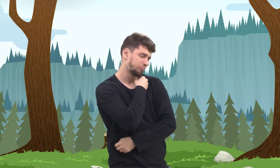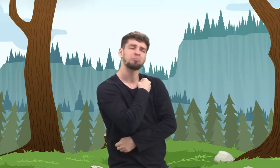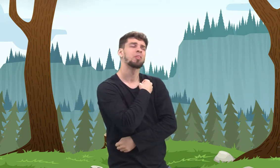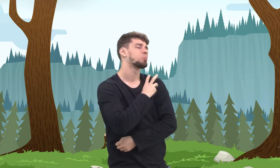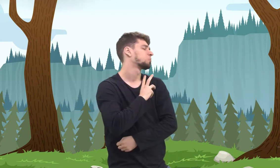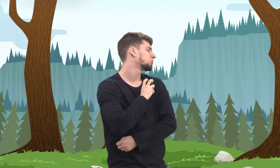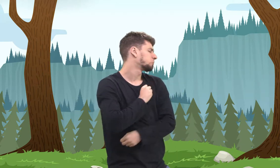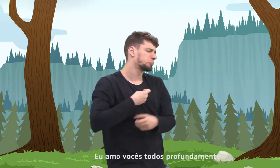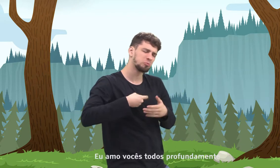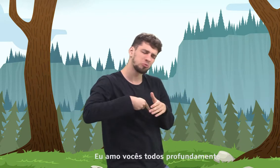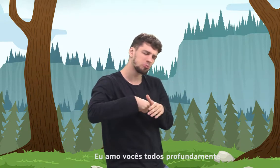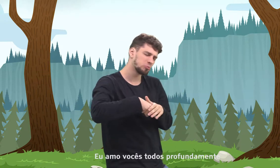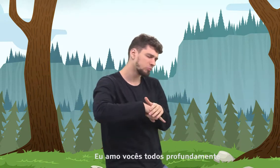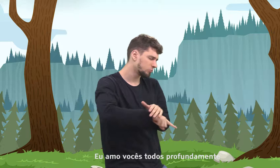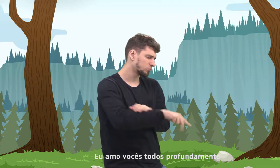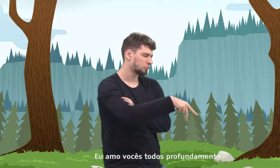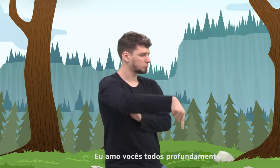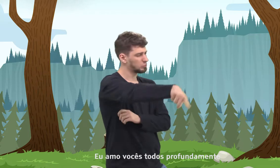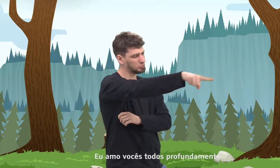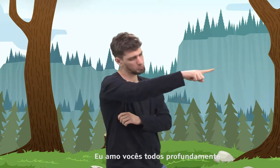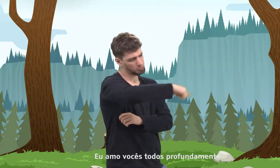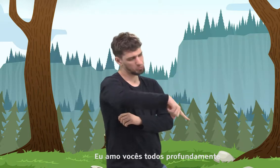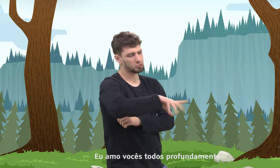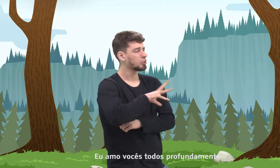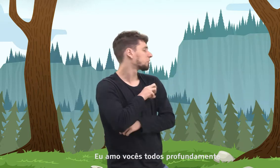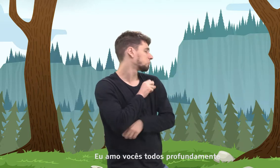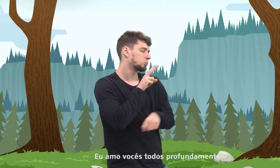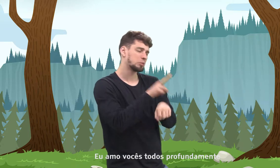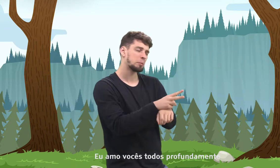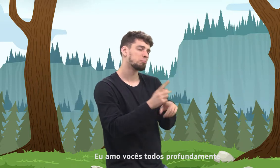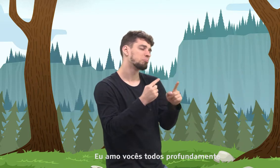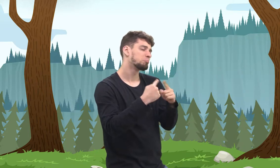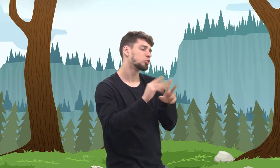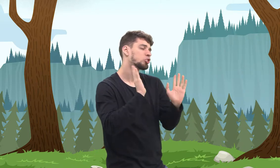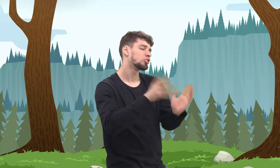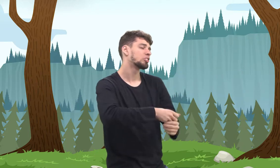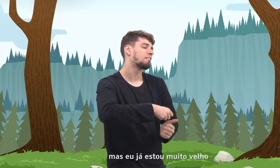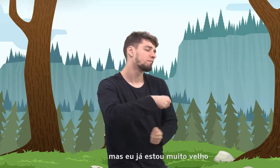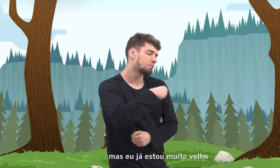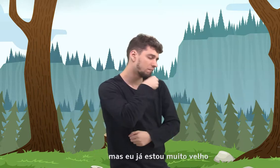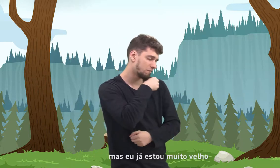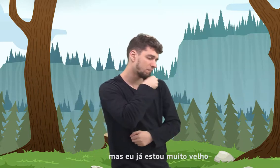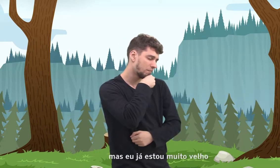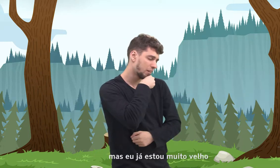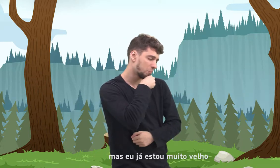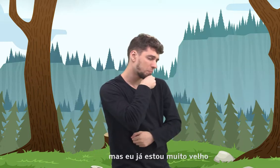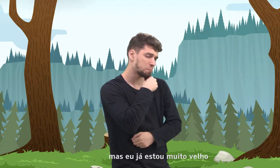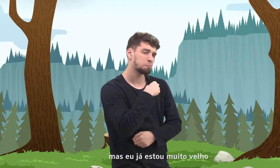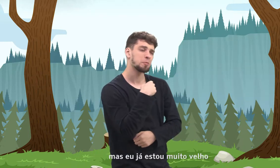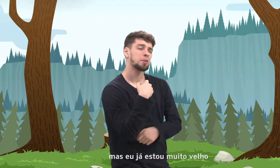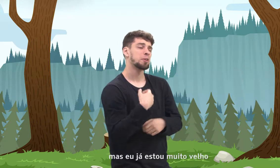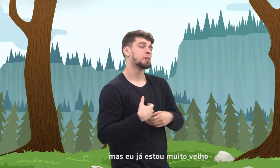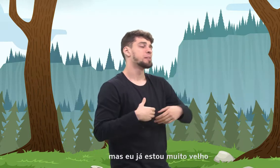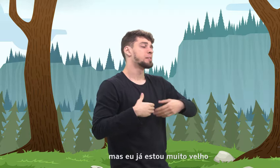eu amo vocês todos profundamente mas eu já estou muito velho